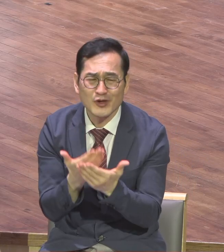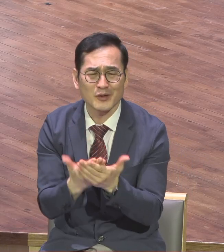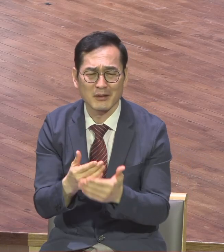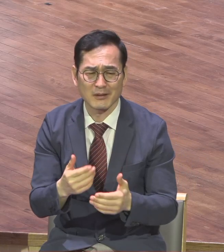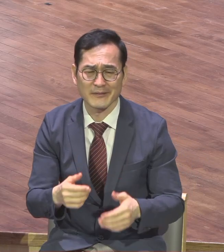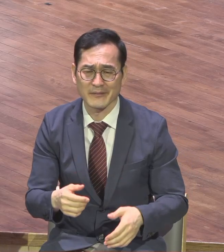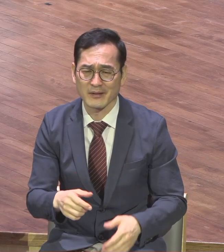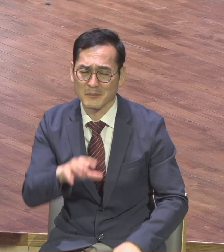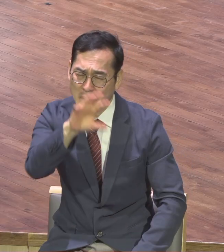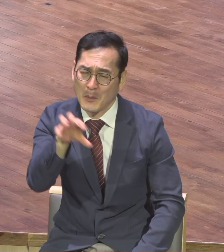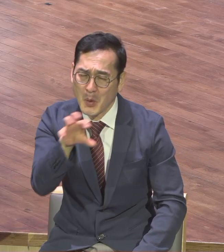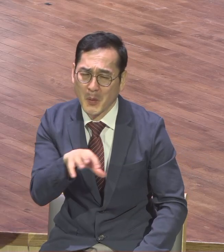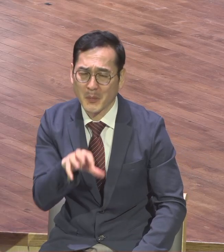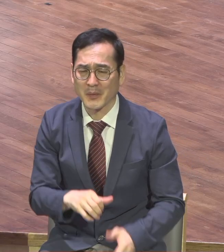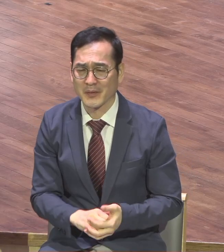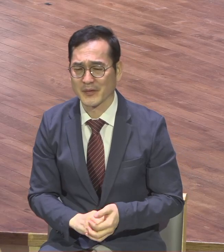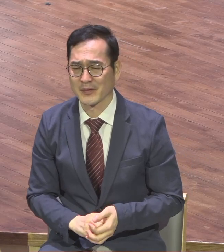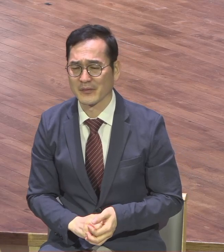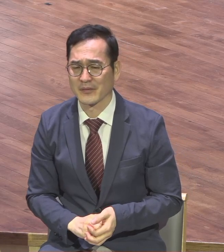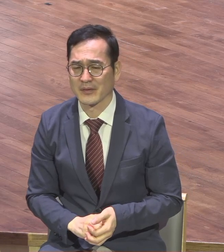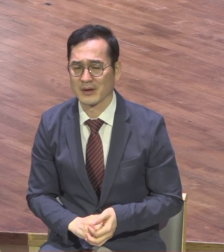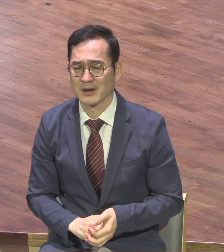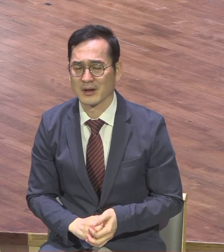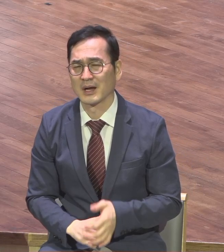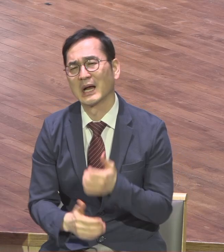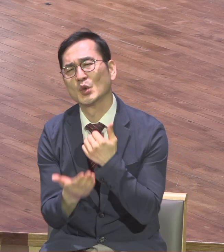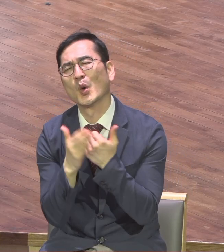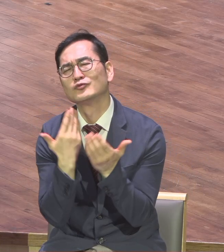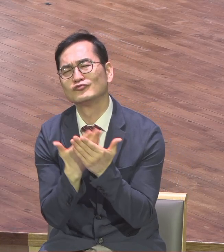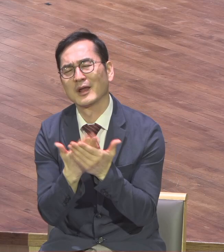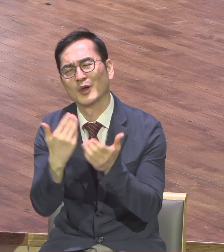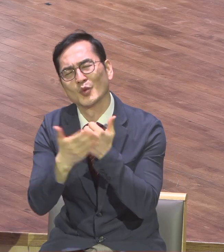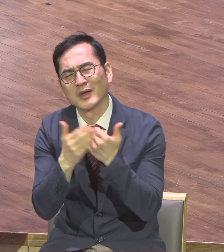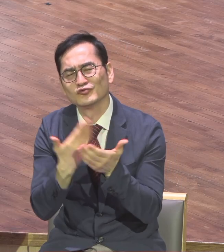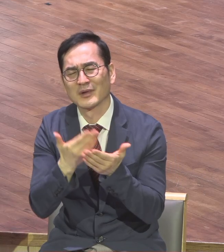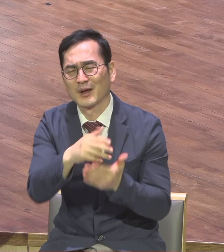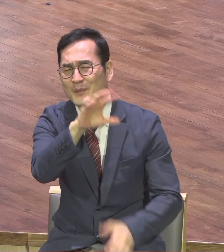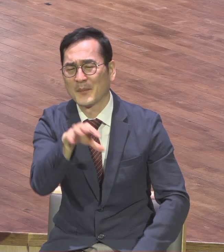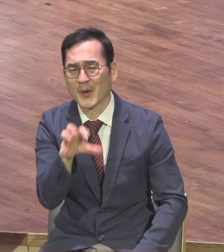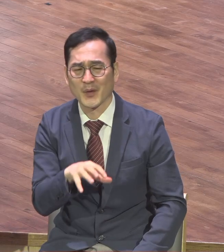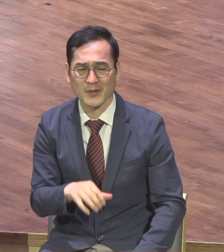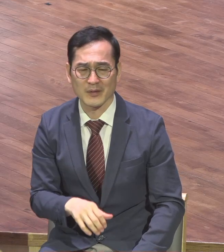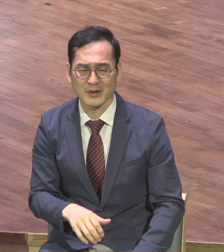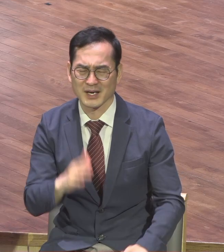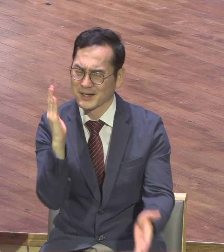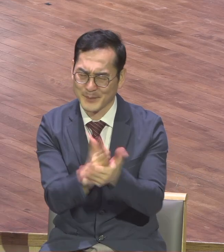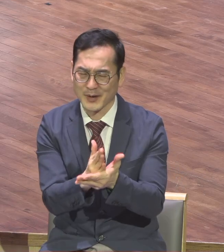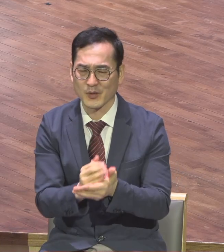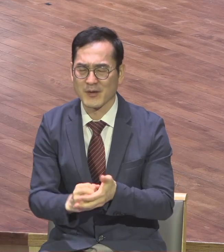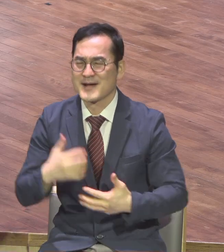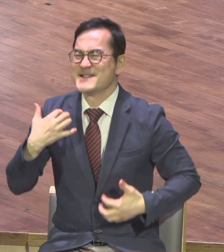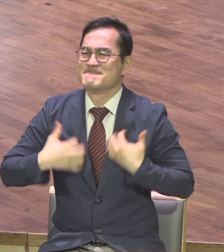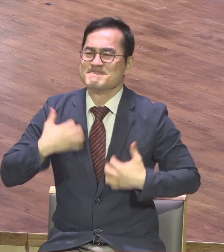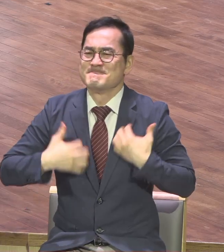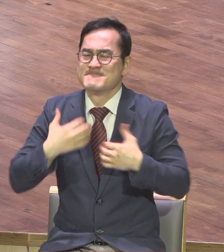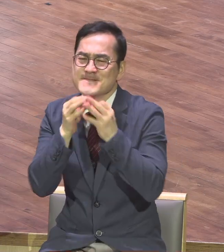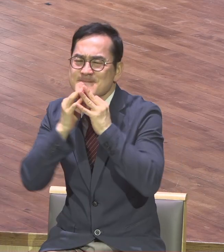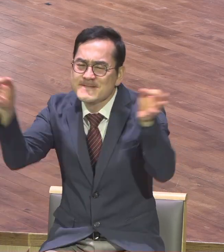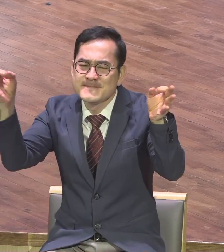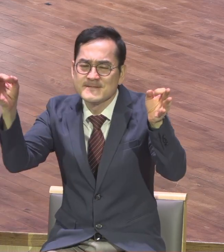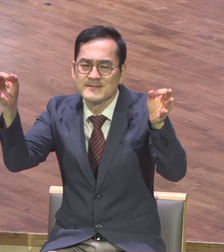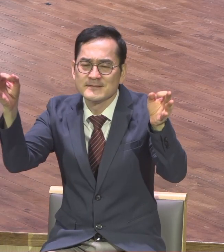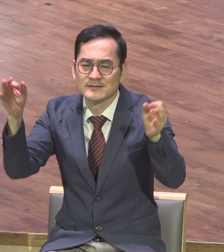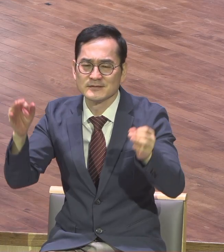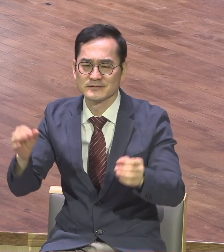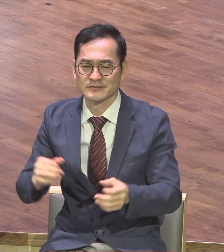해주세요. 전부 우울해요, 우울해. 이걸 다 끄집어내고 환호성을 집어넣어라. 의미